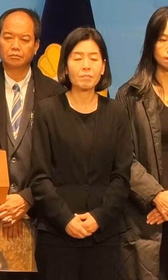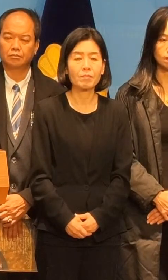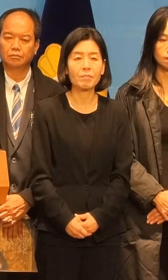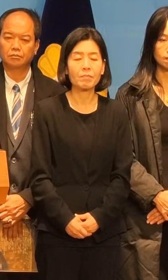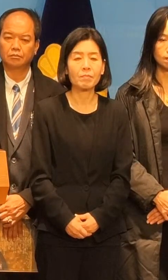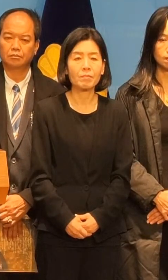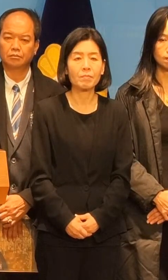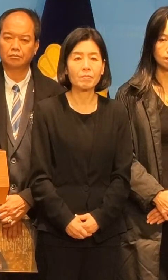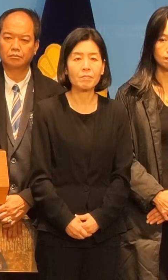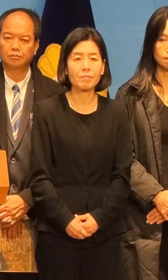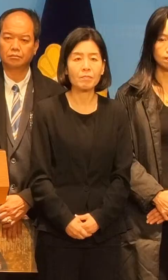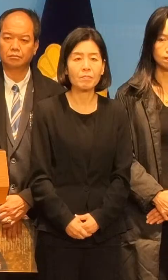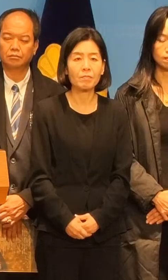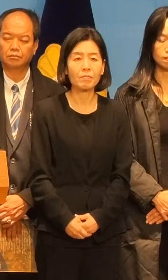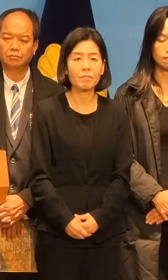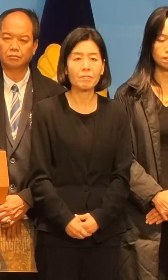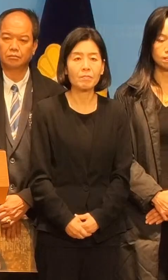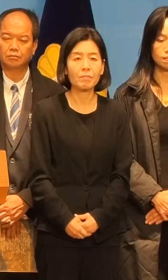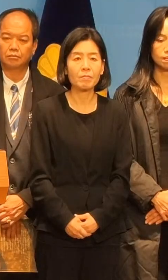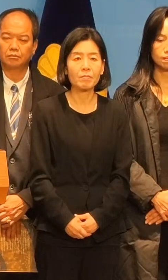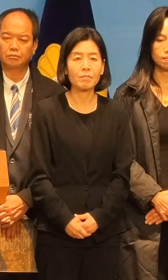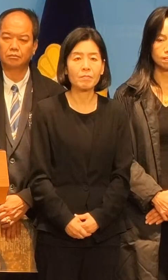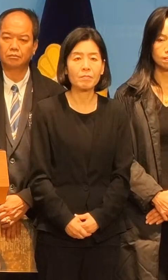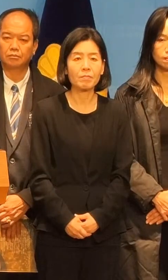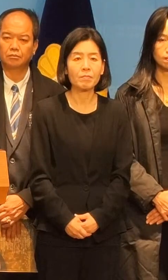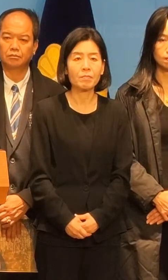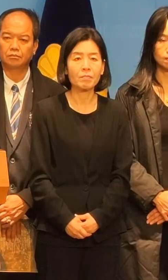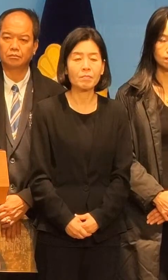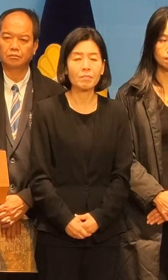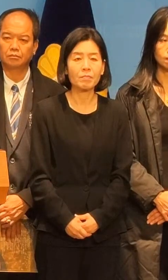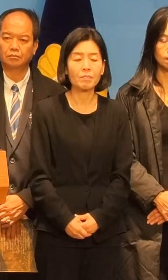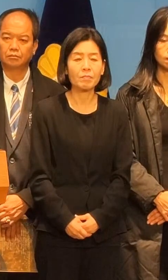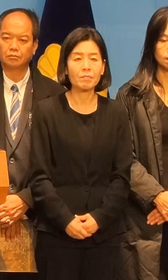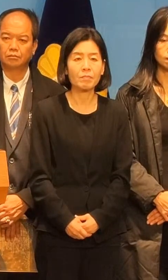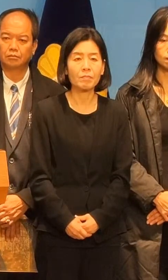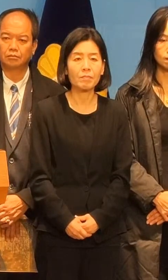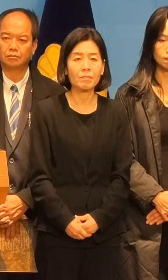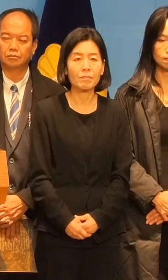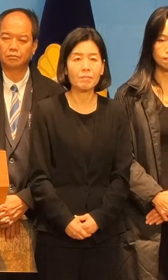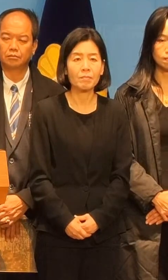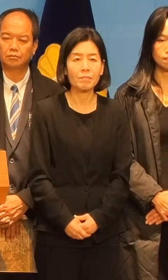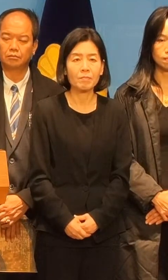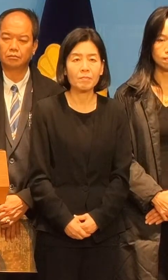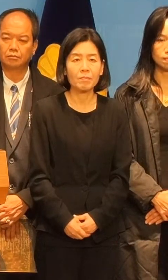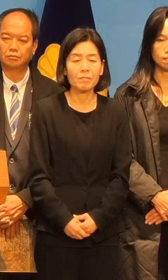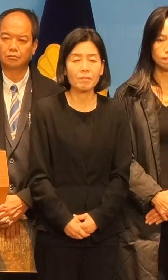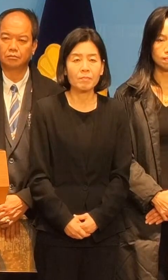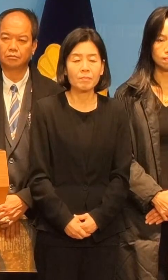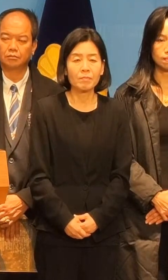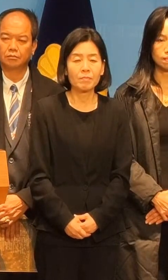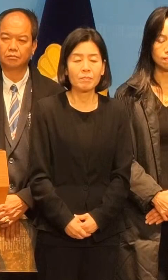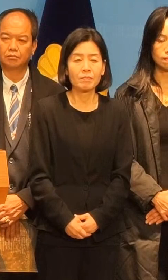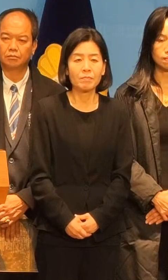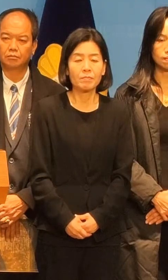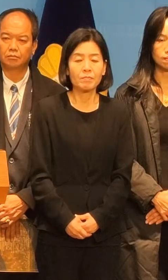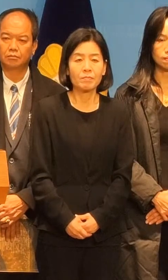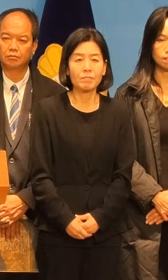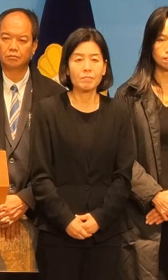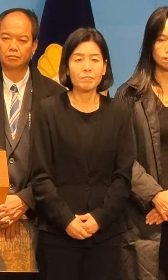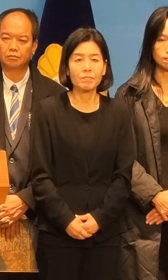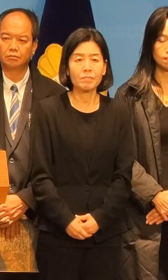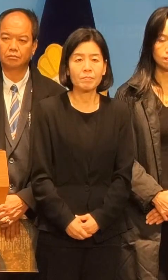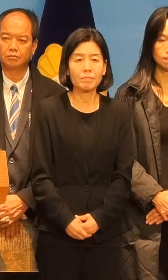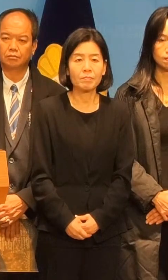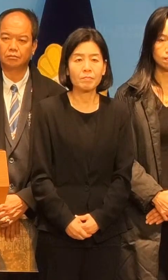အတူတူဒီနေ့တခြားကိုကြီးမားလာတယ်နောက်ပြီးတဲ့ခါကျတော့နိုင်ငံတကာကိုဒီမြန်မာပြည်ရဲ့